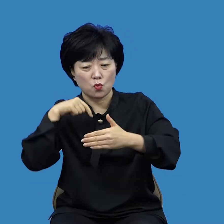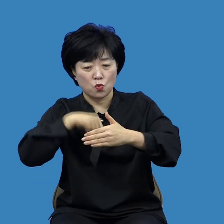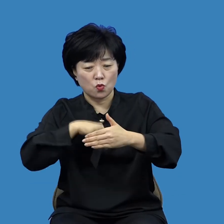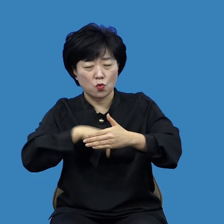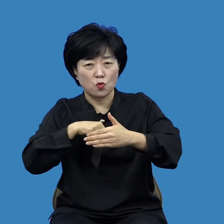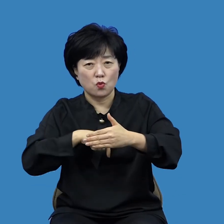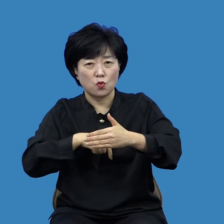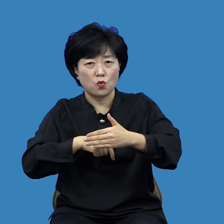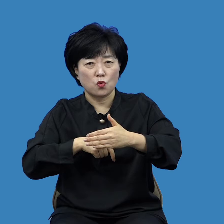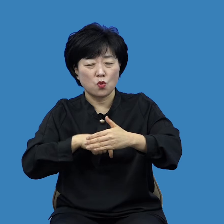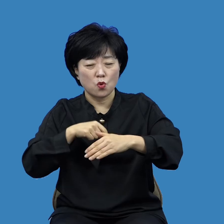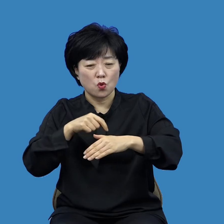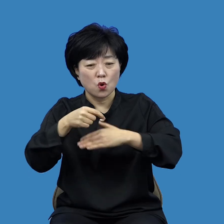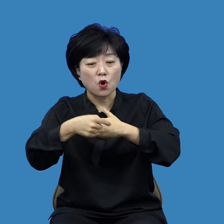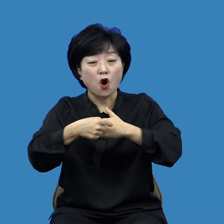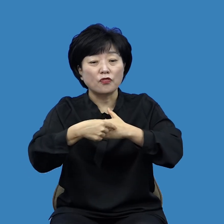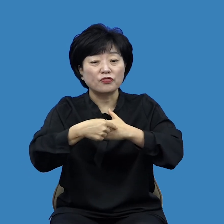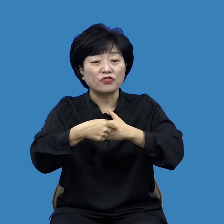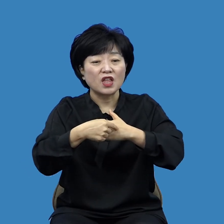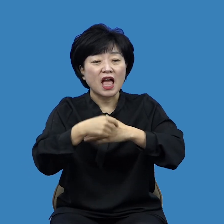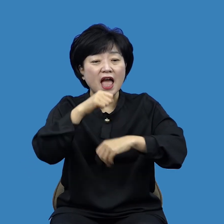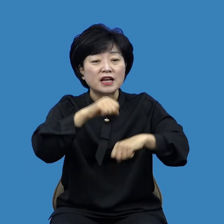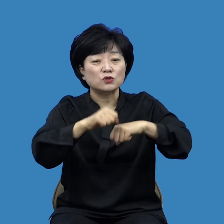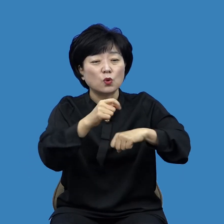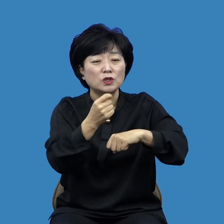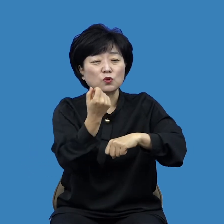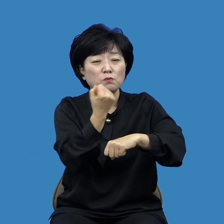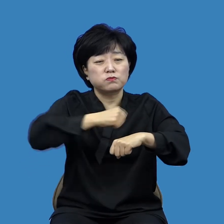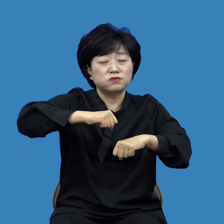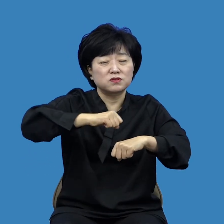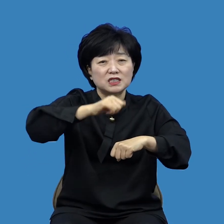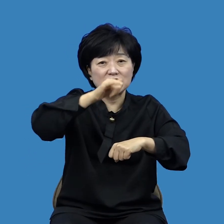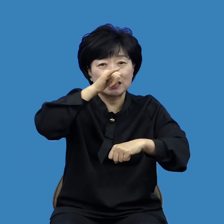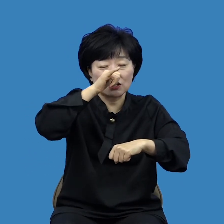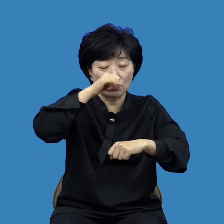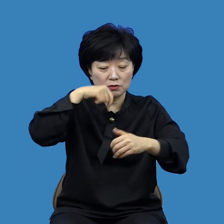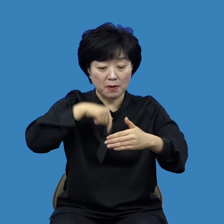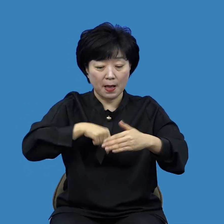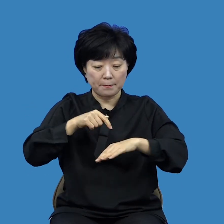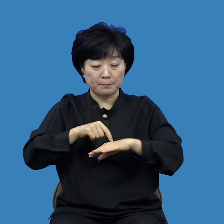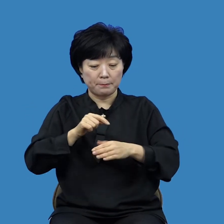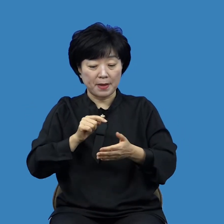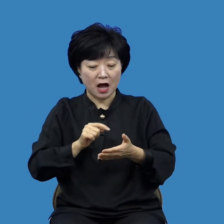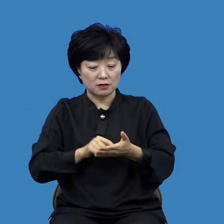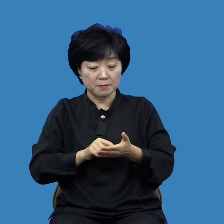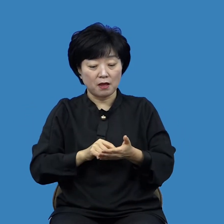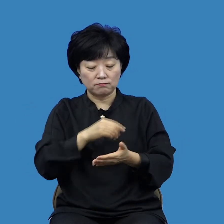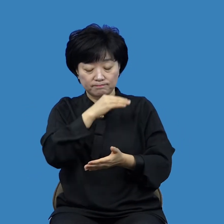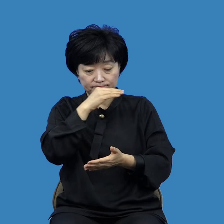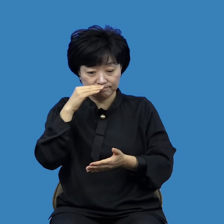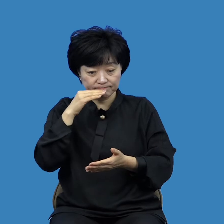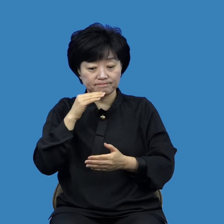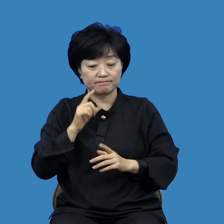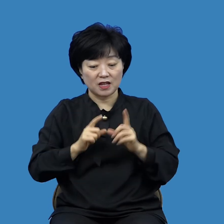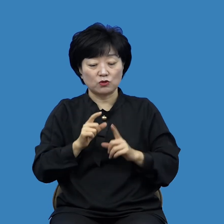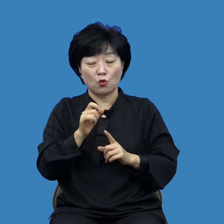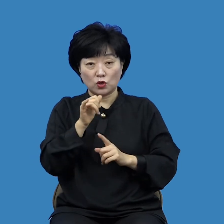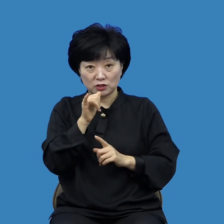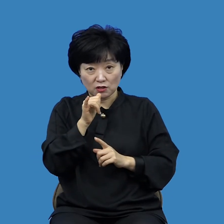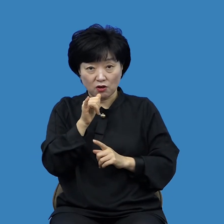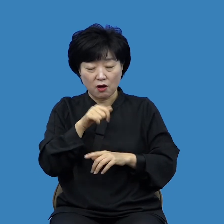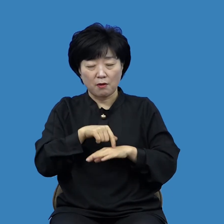행동이 실수로 조금 잘못됐어도 우리 마음 가운데 어떤 올바른 태도가 있으면 그건 공경한 거지요. 그래서 공경은 조금